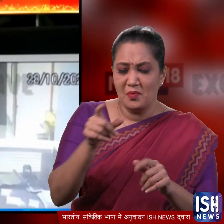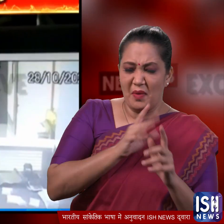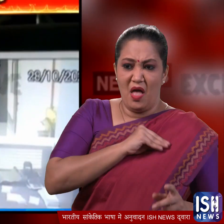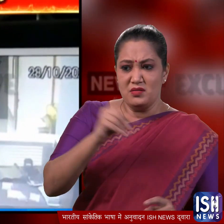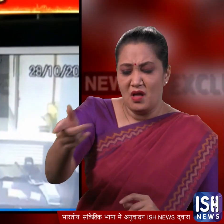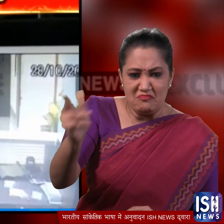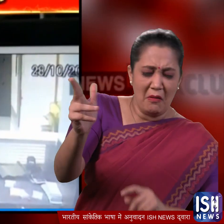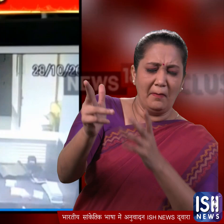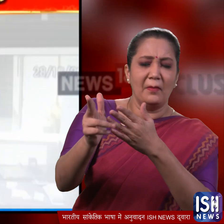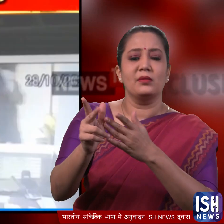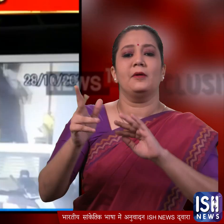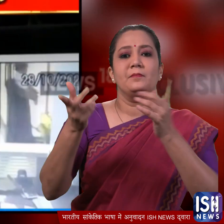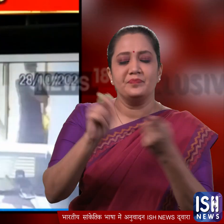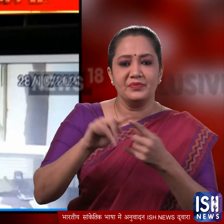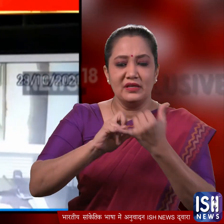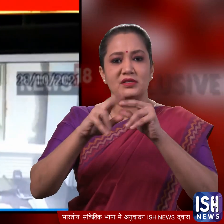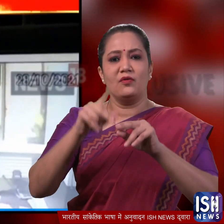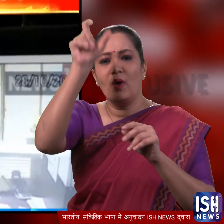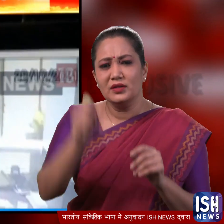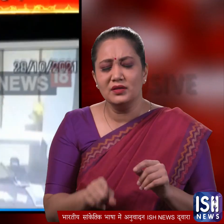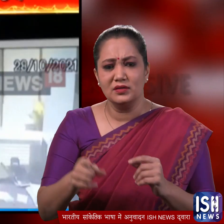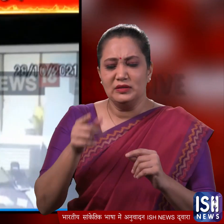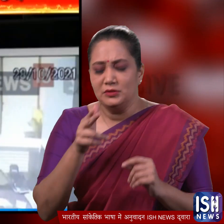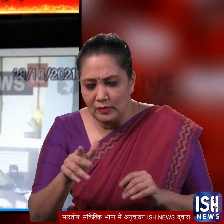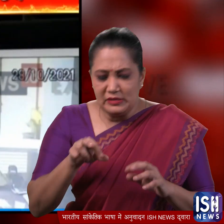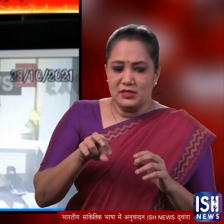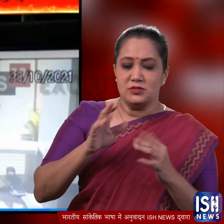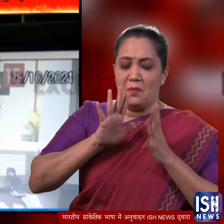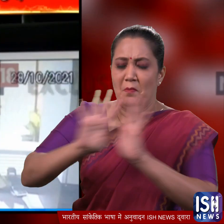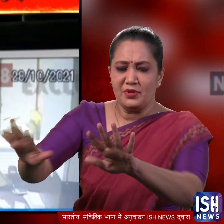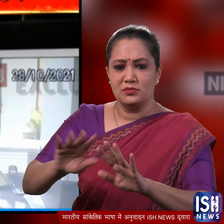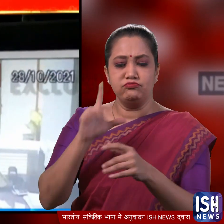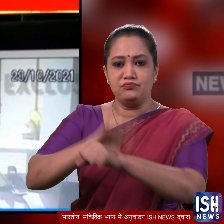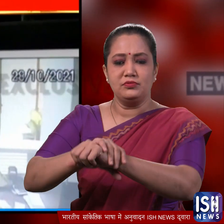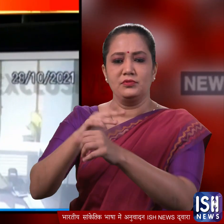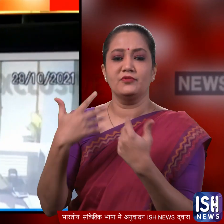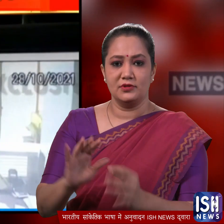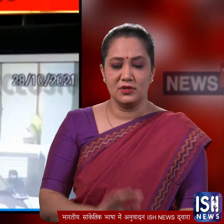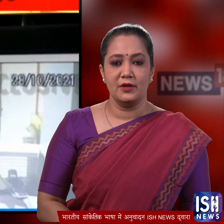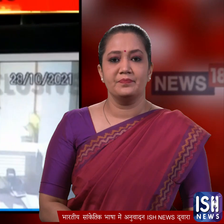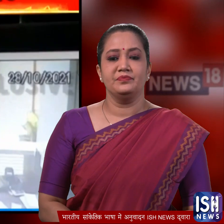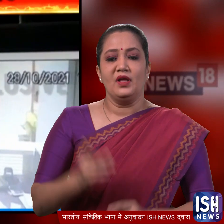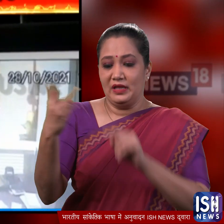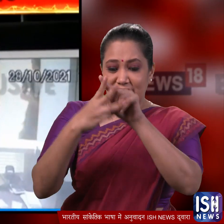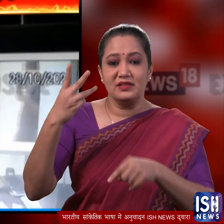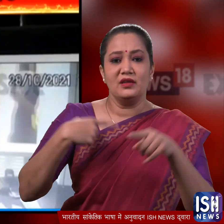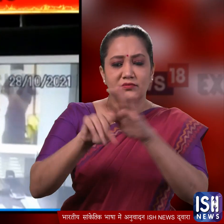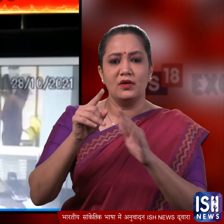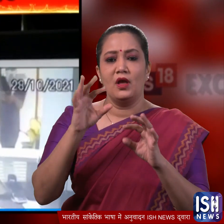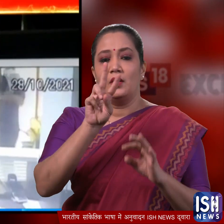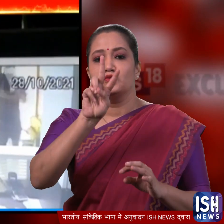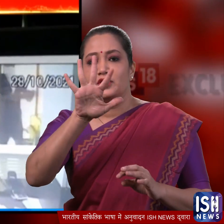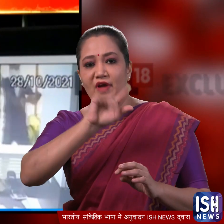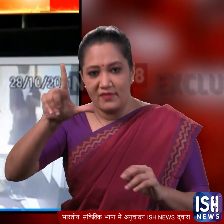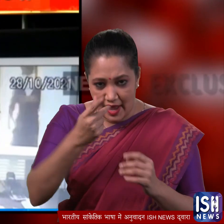दम पर सभी को धमकाता दिखा। तभी एक बैंक कर्मी आगे बढ़ा, लेकिन उसे भी धक्का देते हुए बंधक बना लिया गया। आरोप है कि ये तीनों